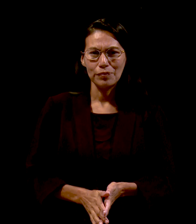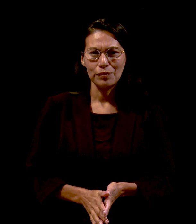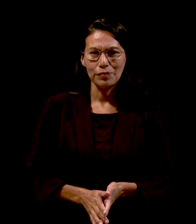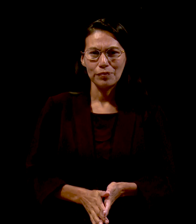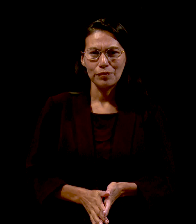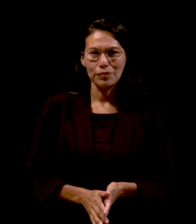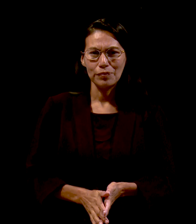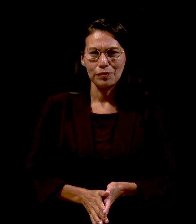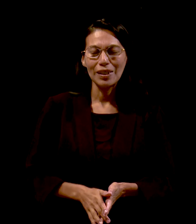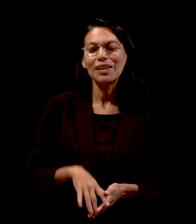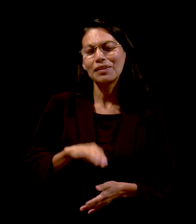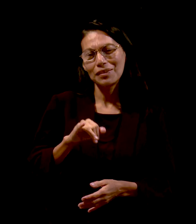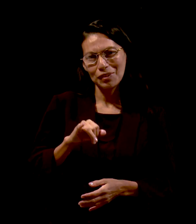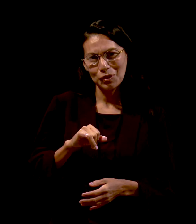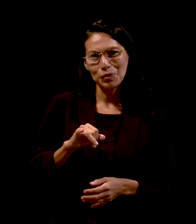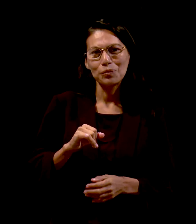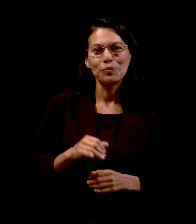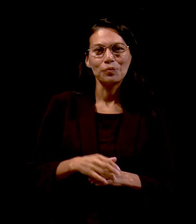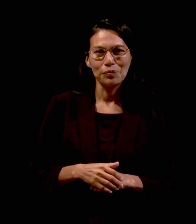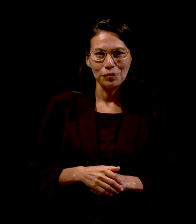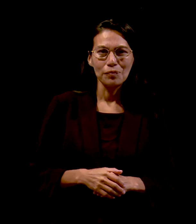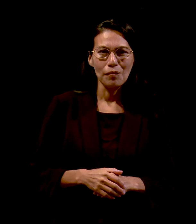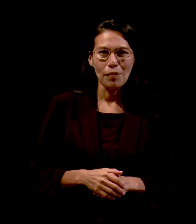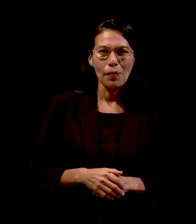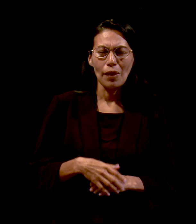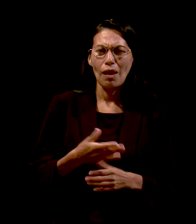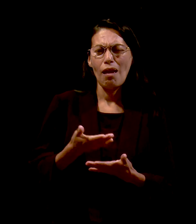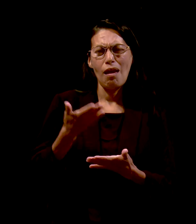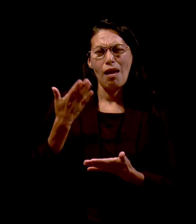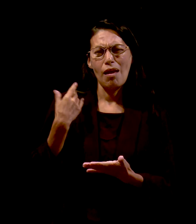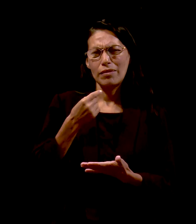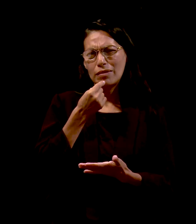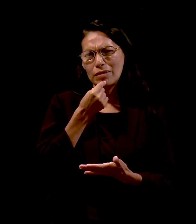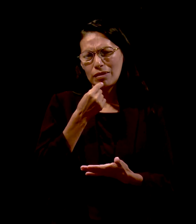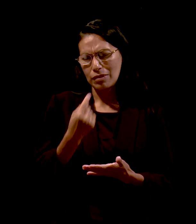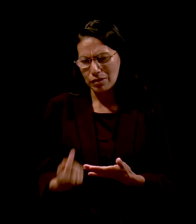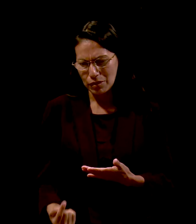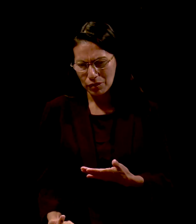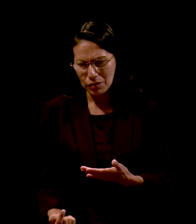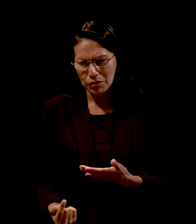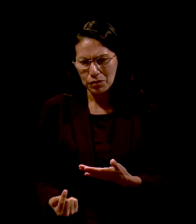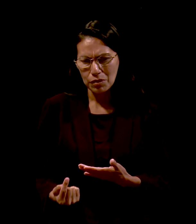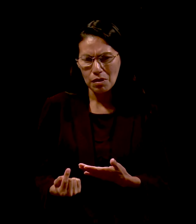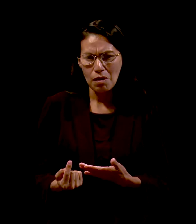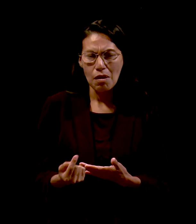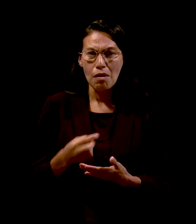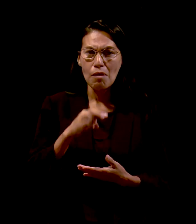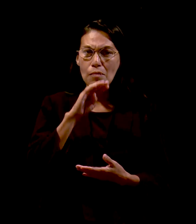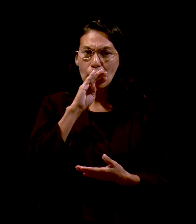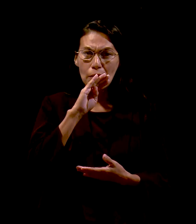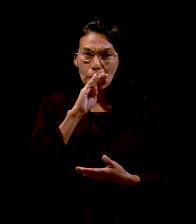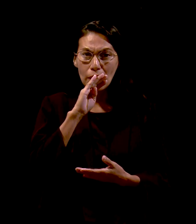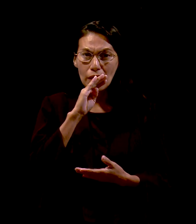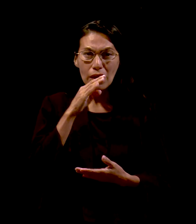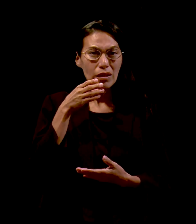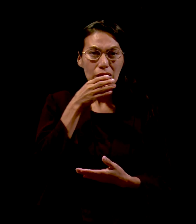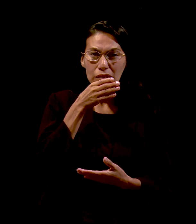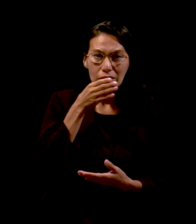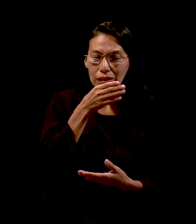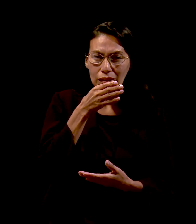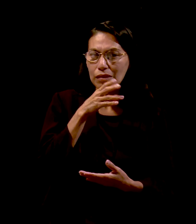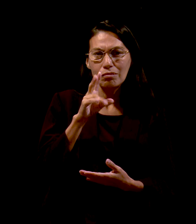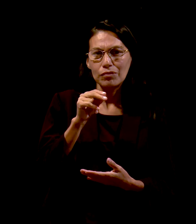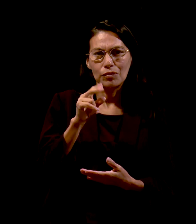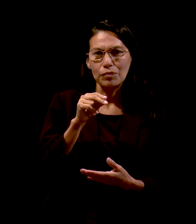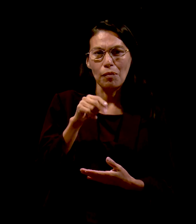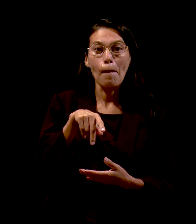nuestra historia así es efectivamente desde pequeña mi mama aunque no era cristiana siempre